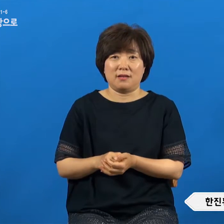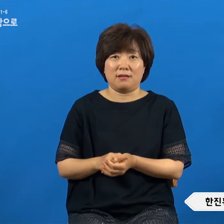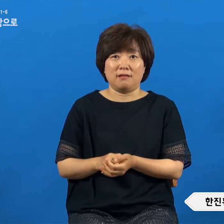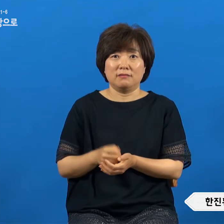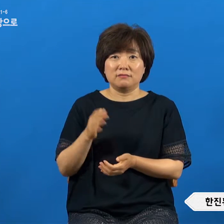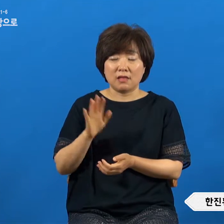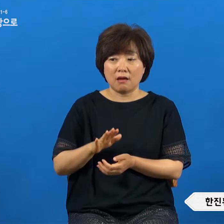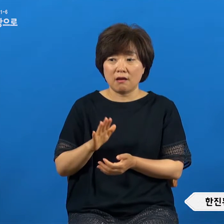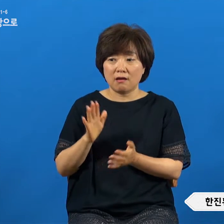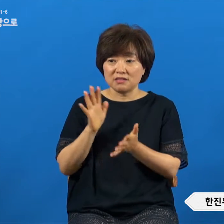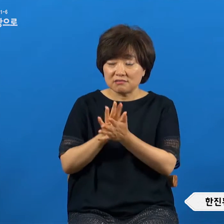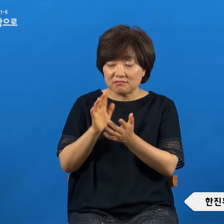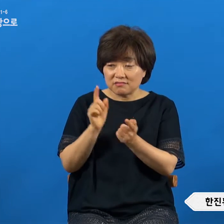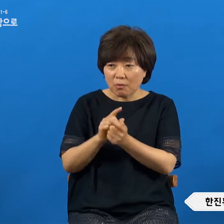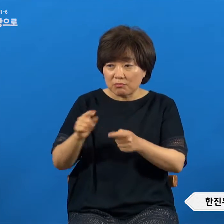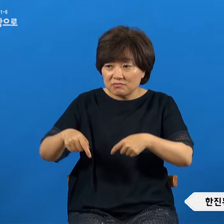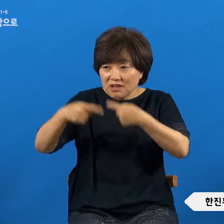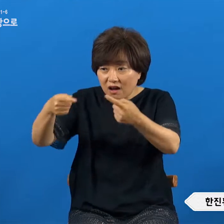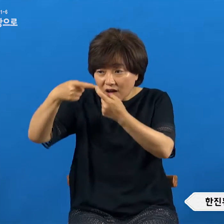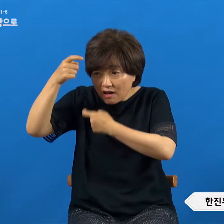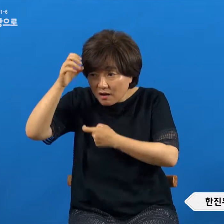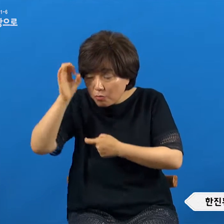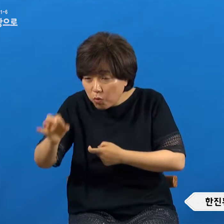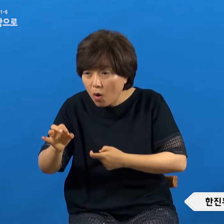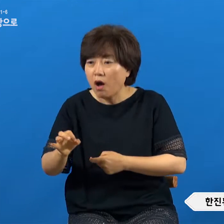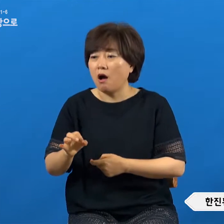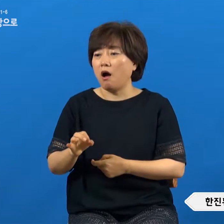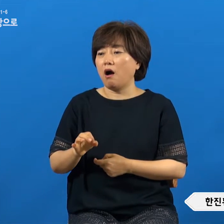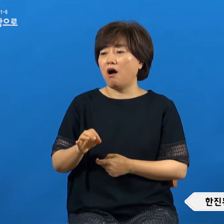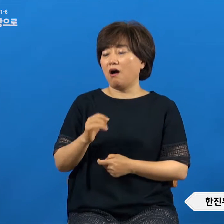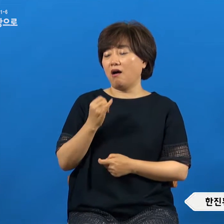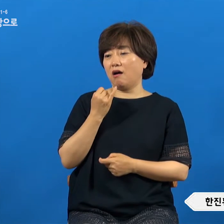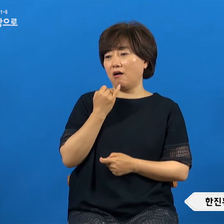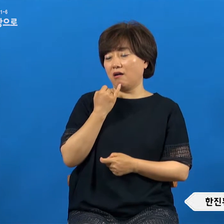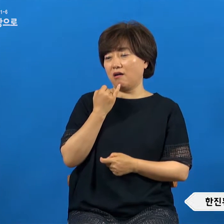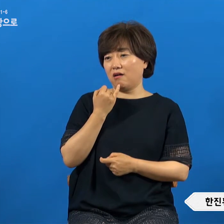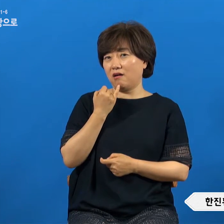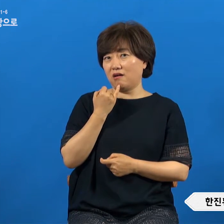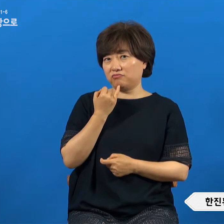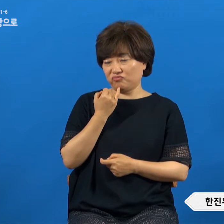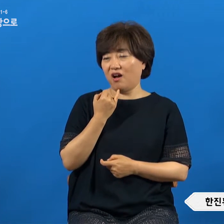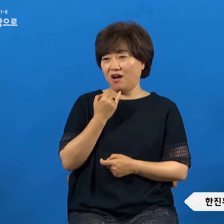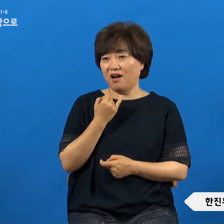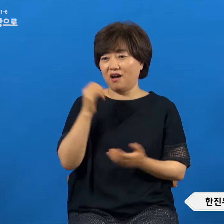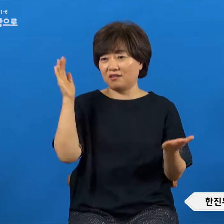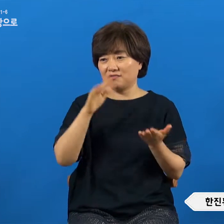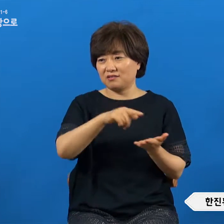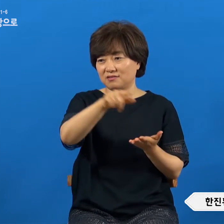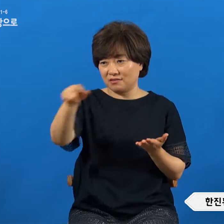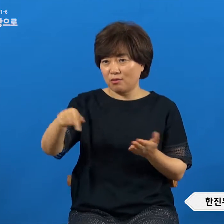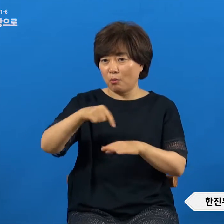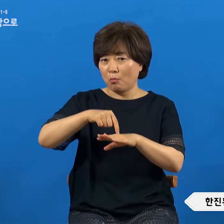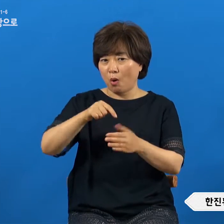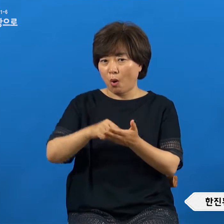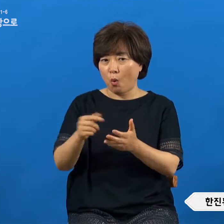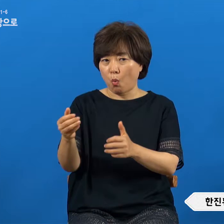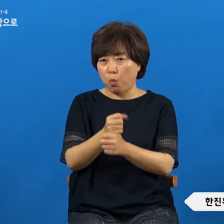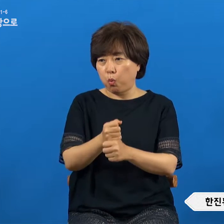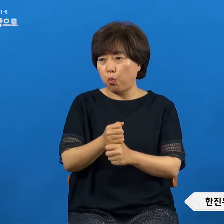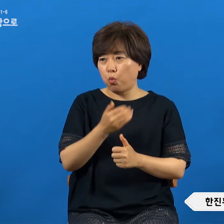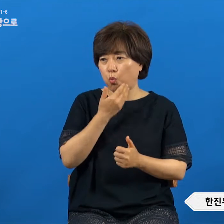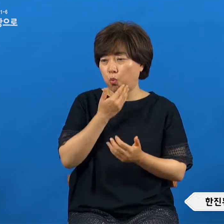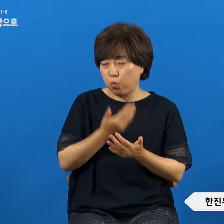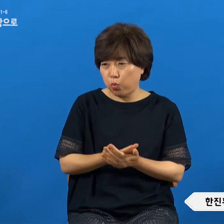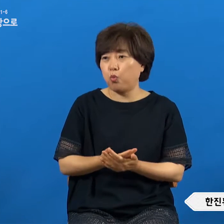선생님이 직접 한번 참여해보고는 이 정도면 아이들 마음을 다잡는데 오히려 도움이 되겠다 해서 허락을